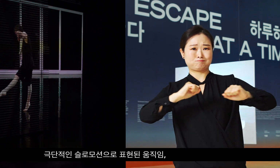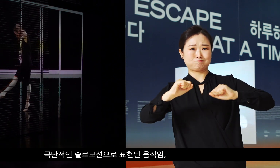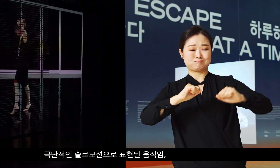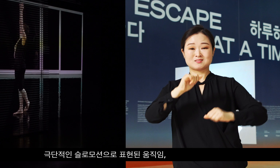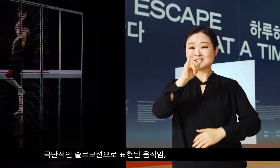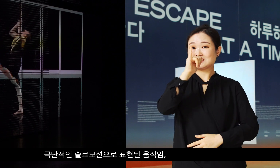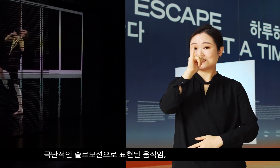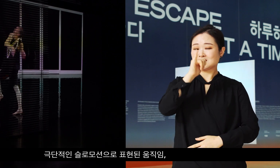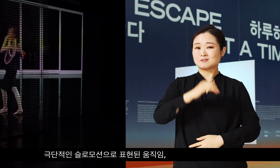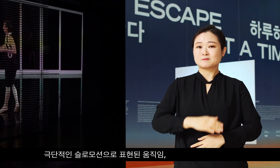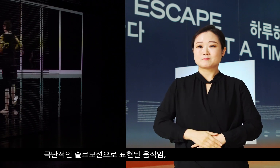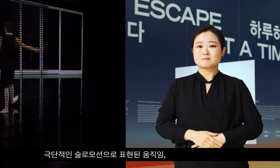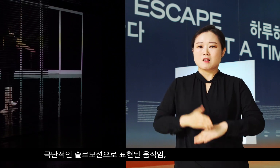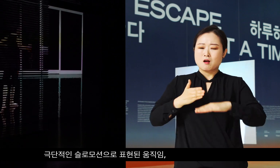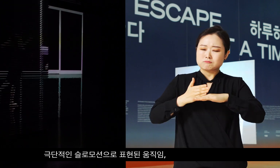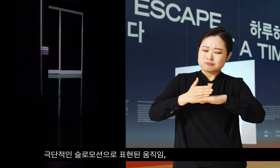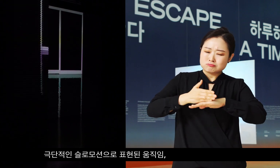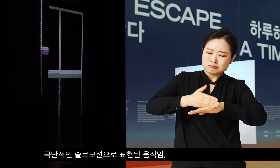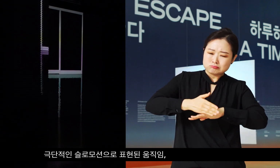극단적인 슬로모션으로 표현된 움직임,